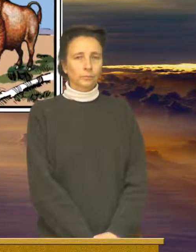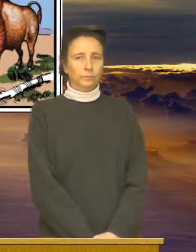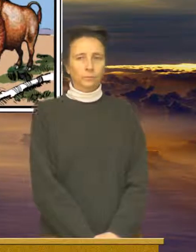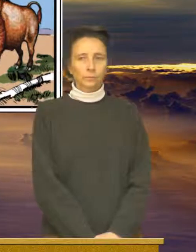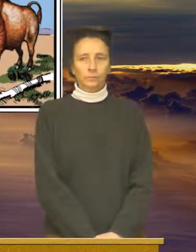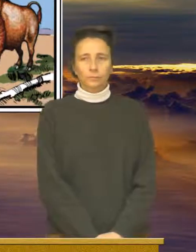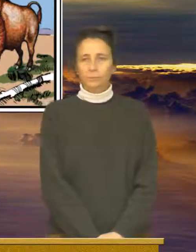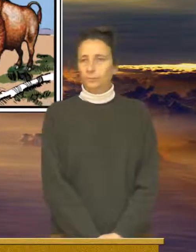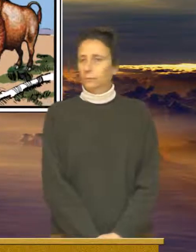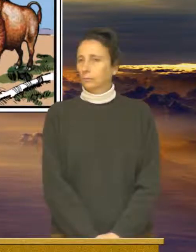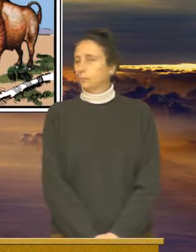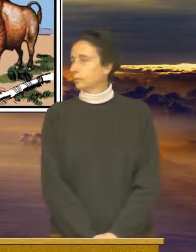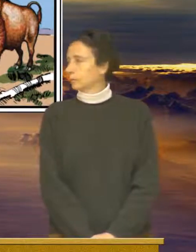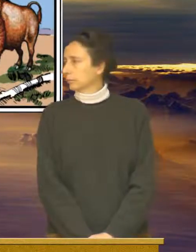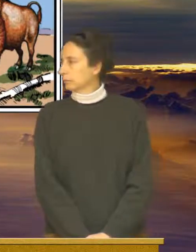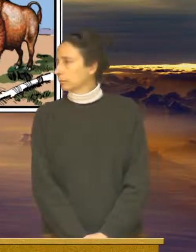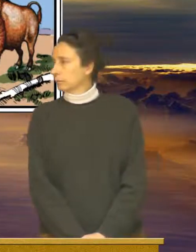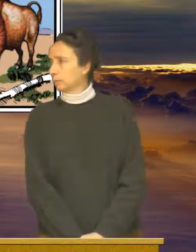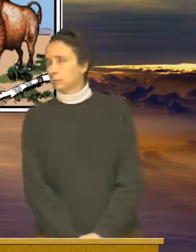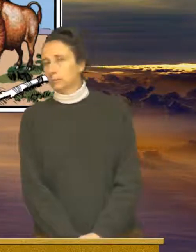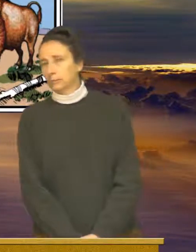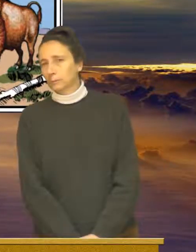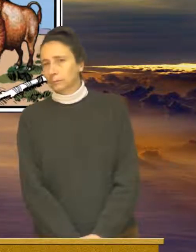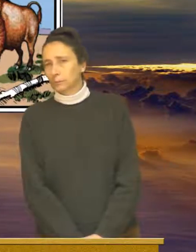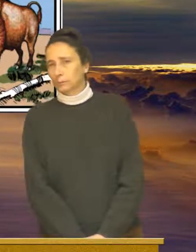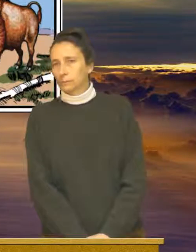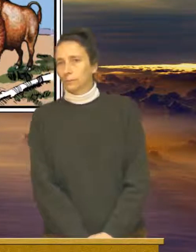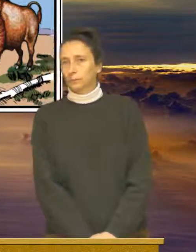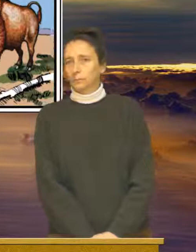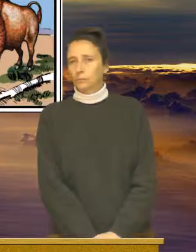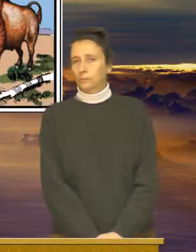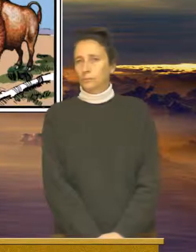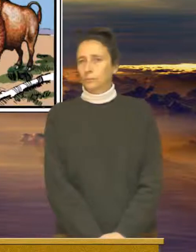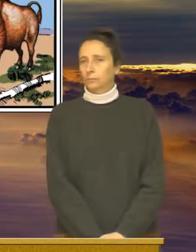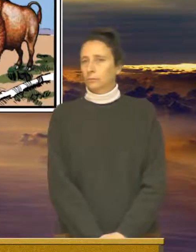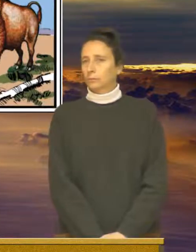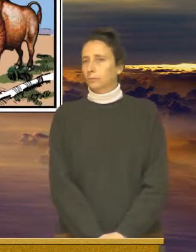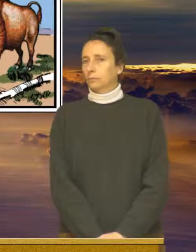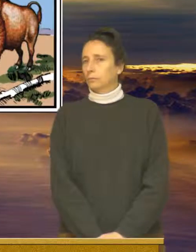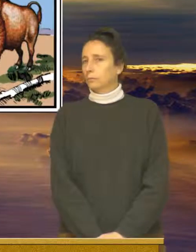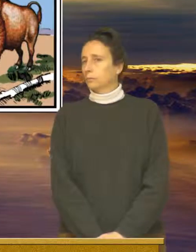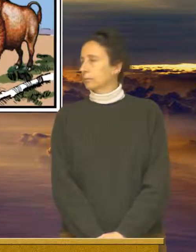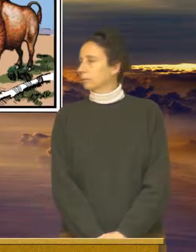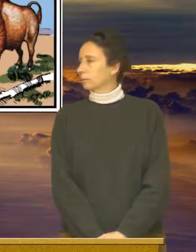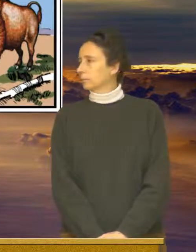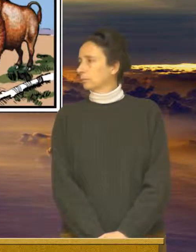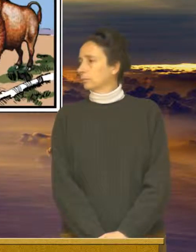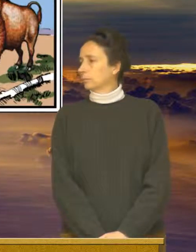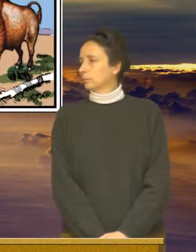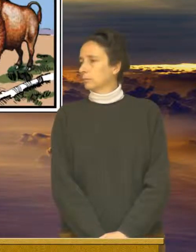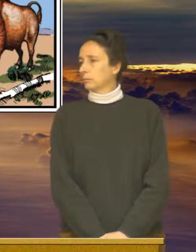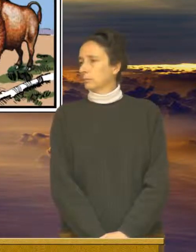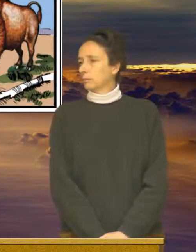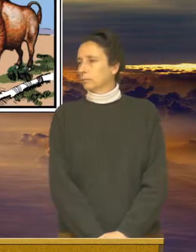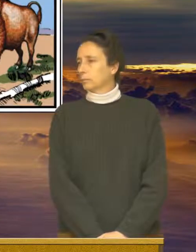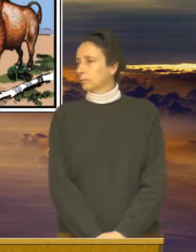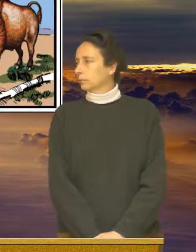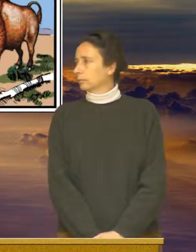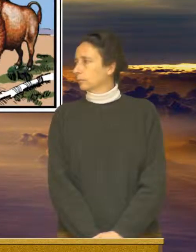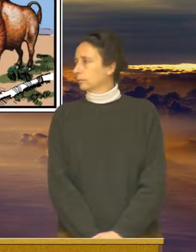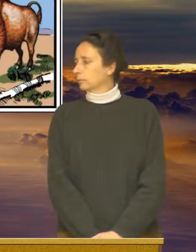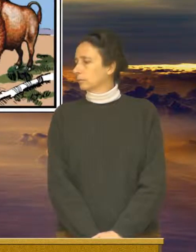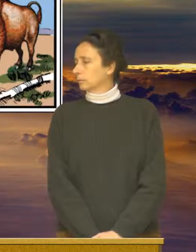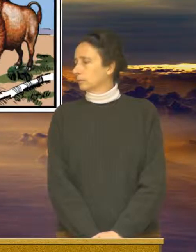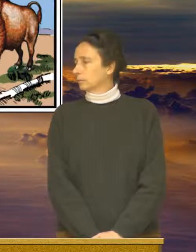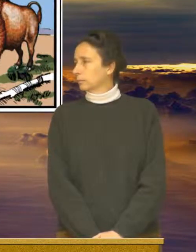Que cada uno de nosotros que tenemos propiedades, debemos pensar en esto, que debe venir